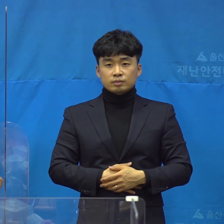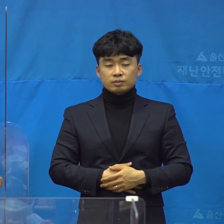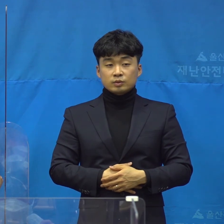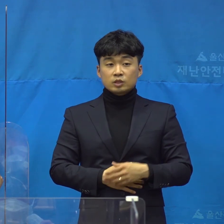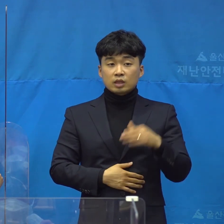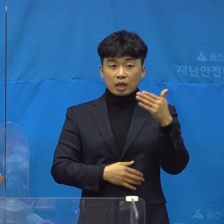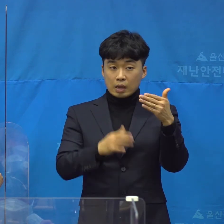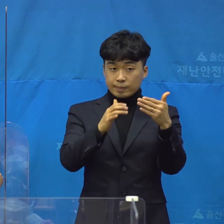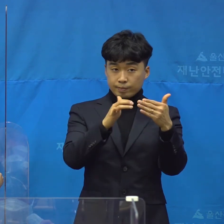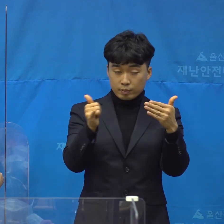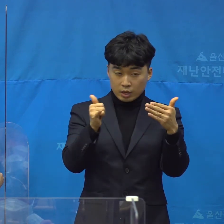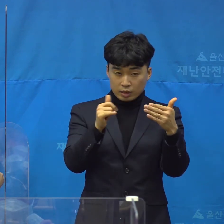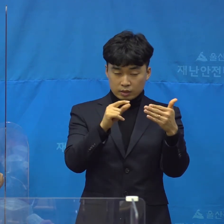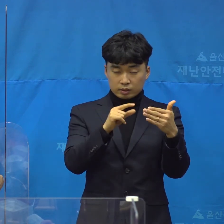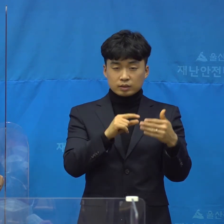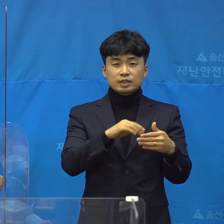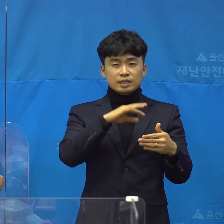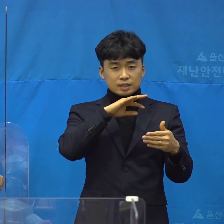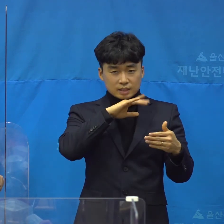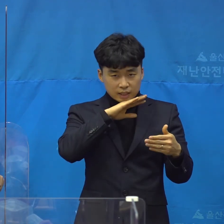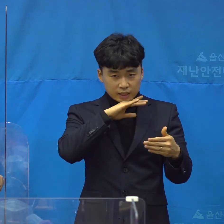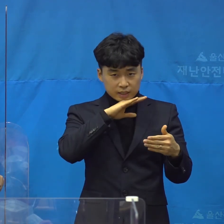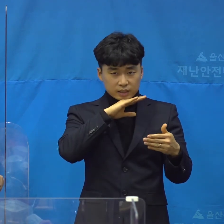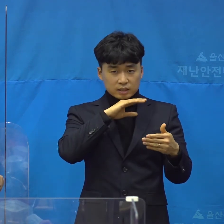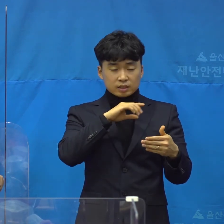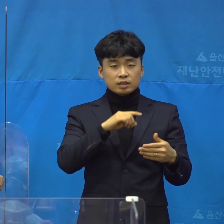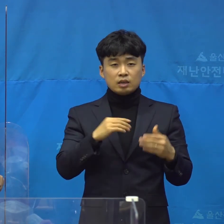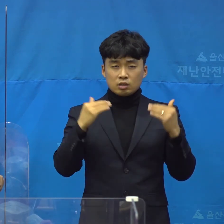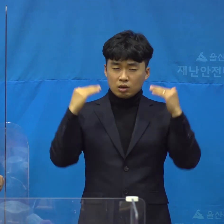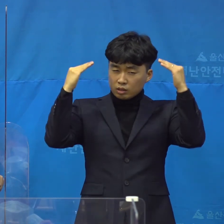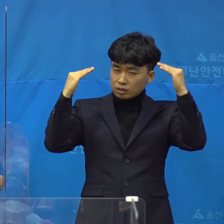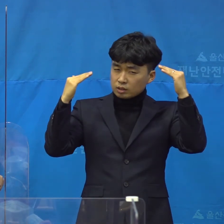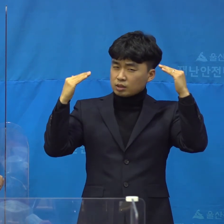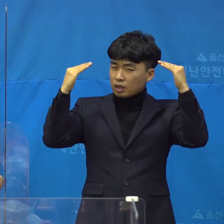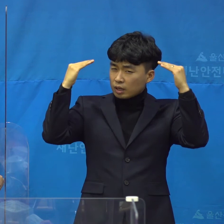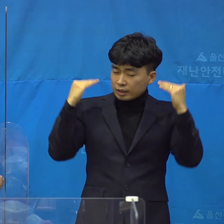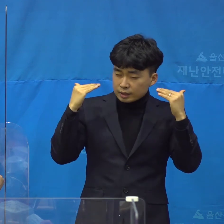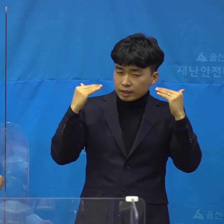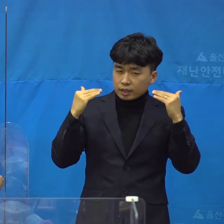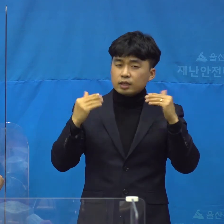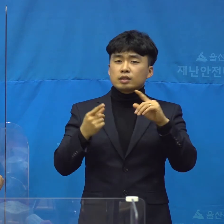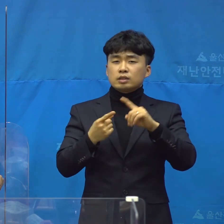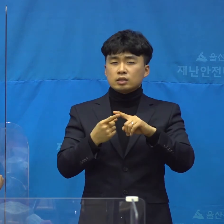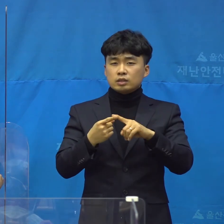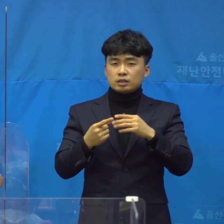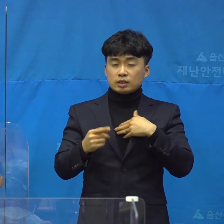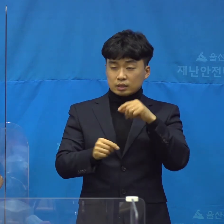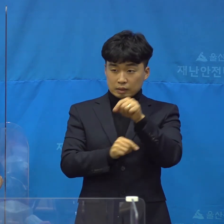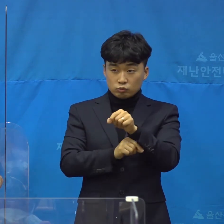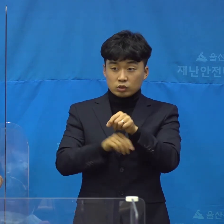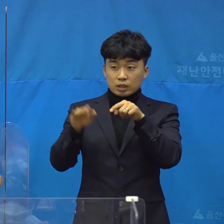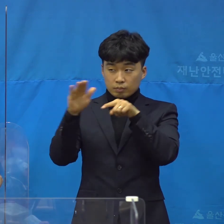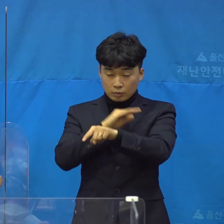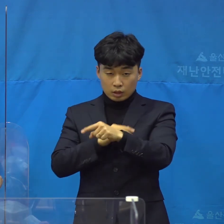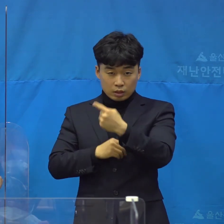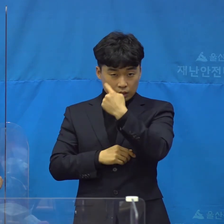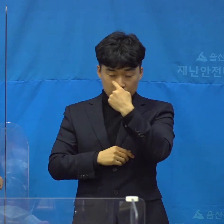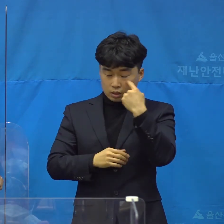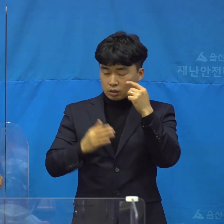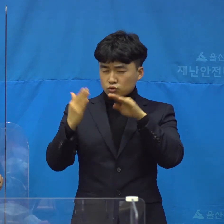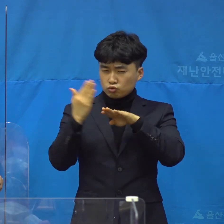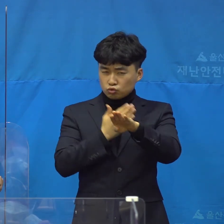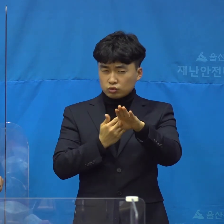그러니까 총 9명에 대한 이제 연령대 이게 이제 성인이냐 학생이냐 이제 그거는 저 사무실에 가서 파악을